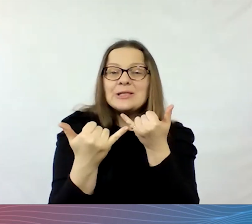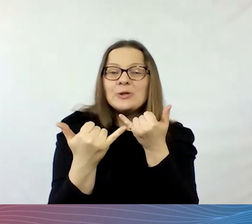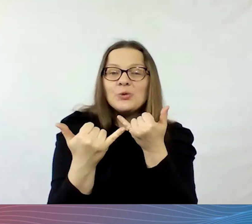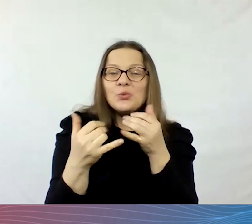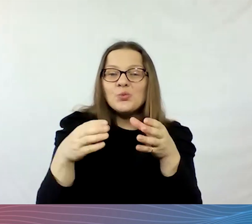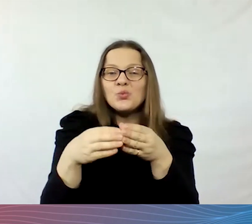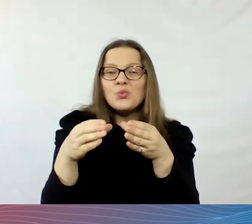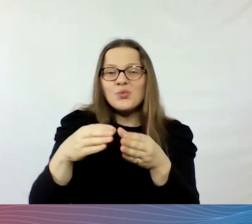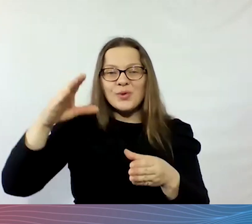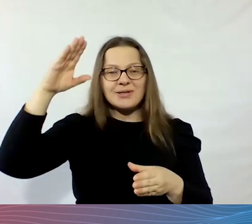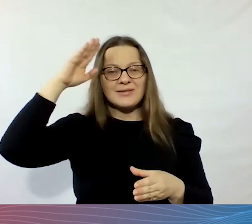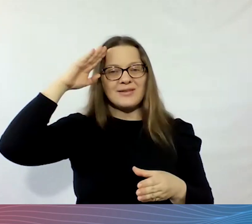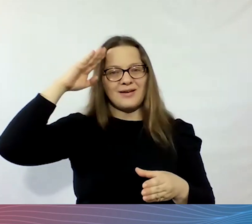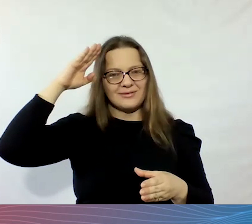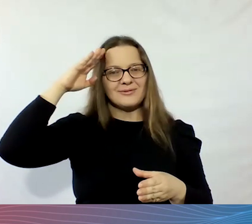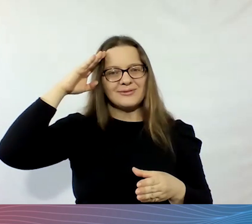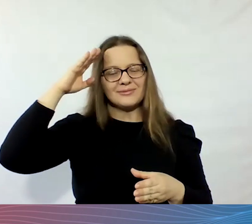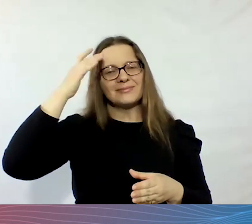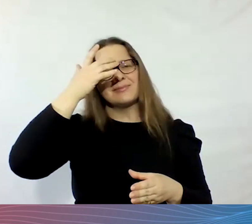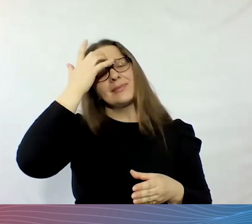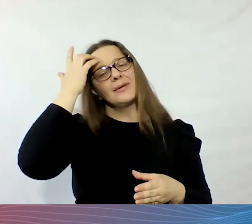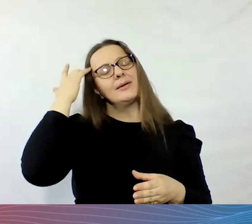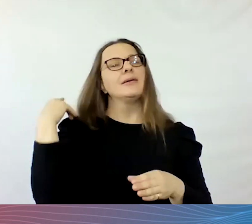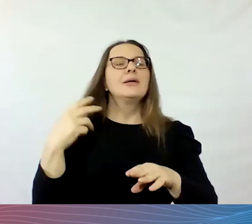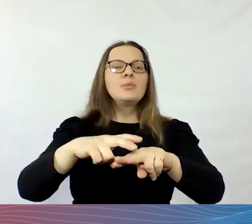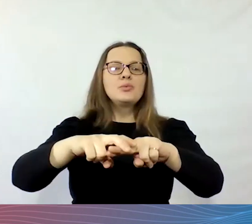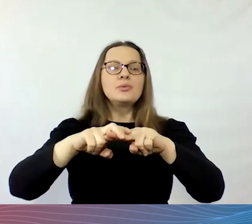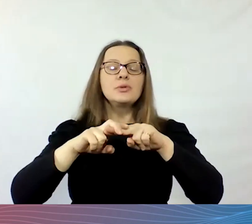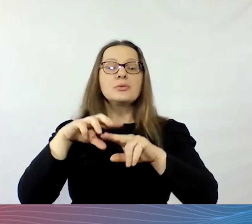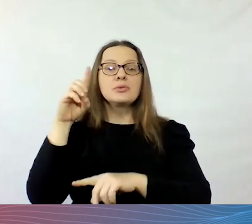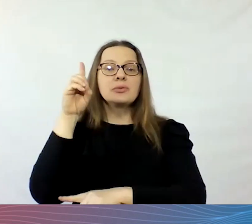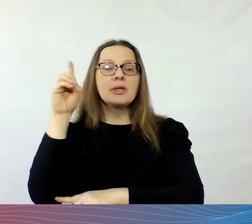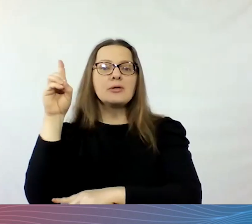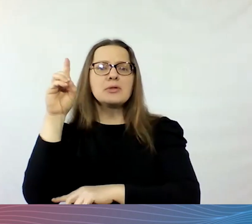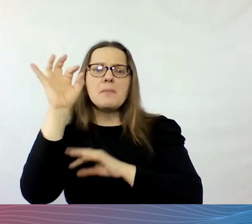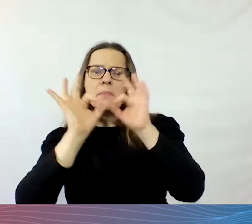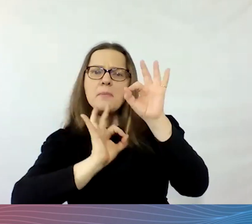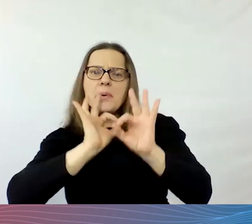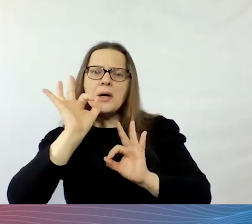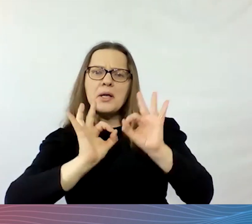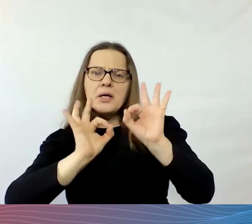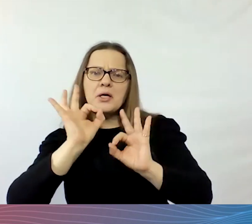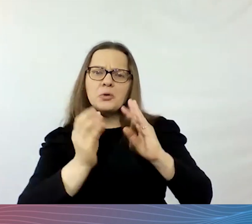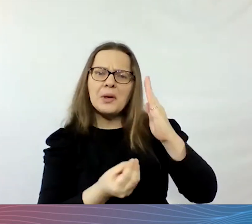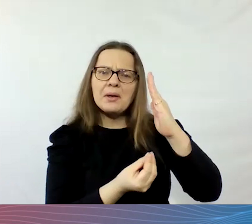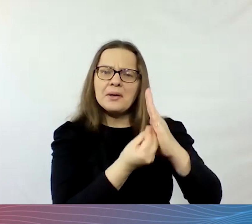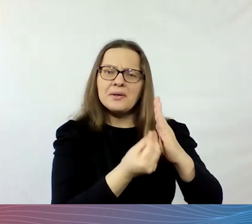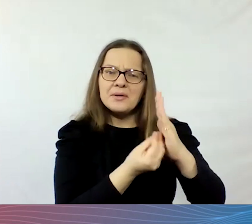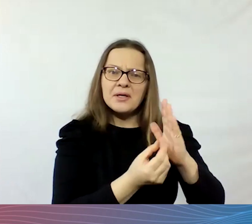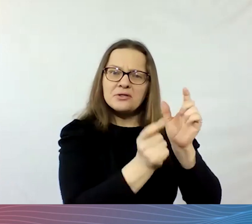irmãos, Deus quer produzir a unidade entre nós, irmão. Não é uma unidade que o homem consegue